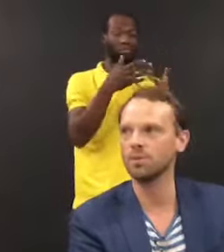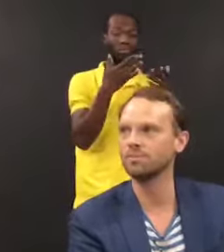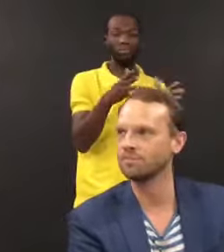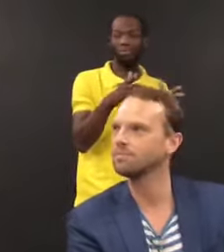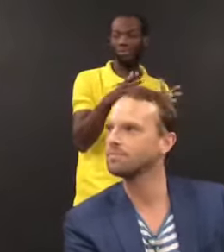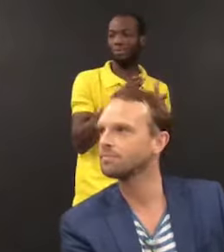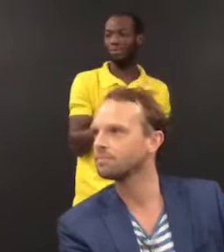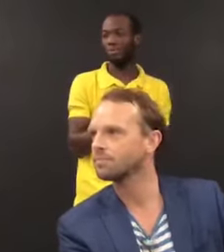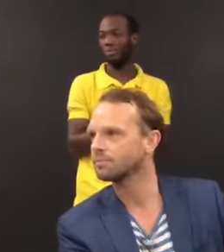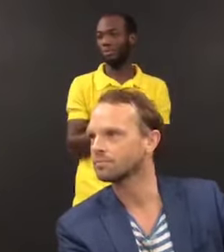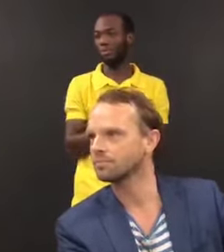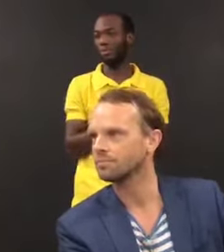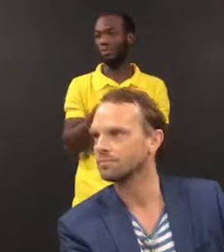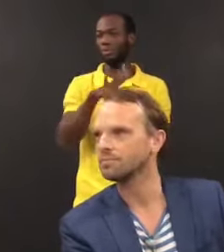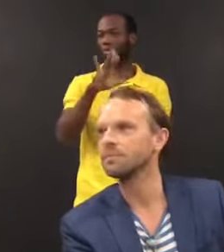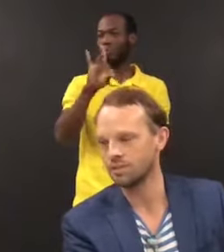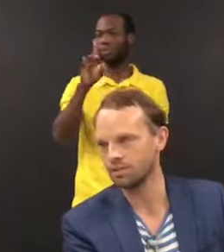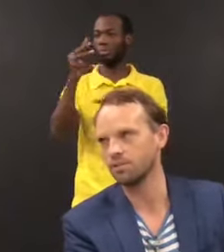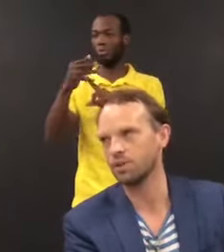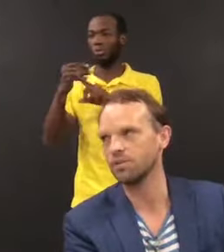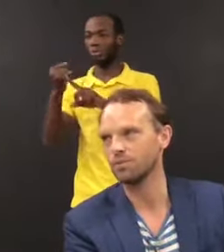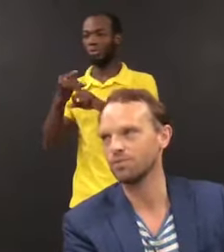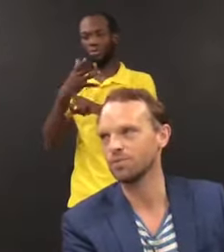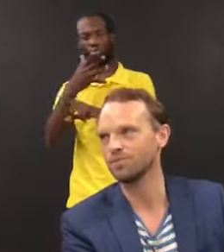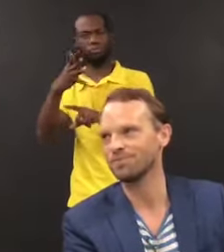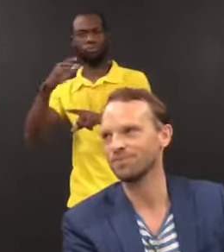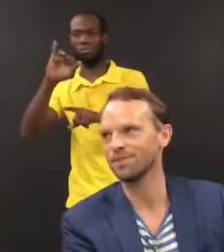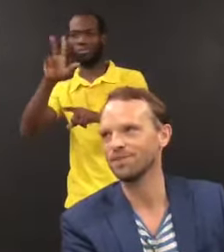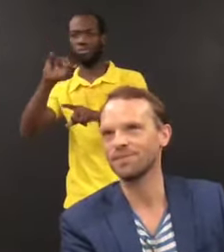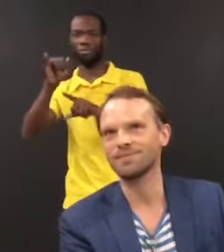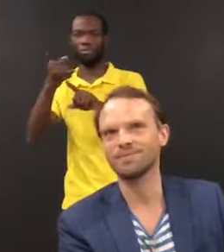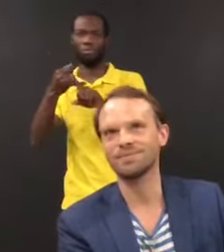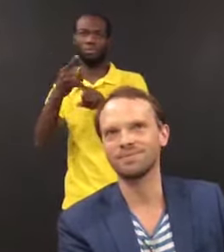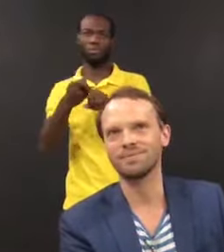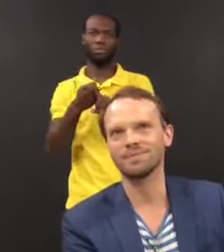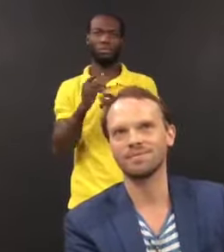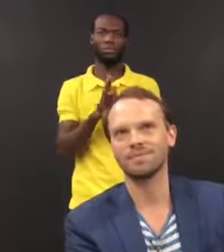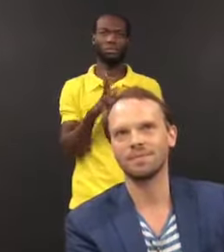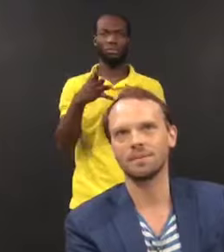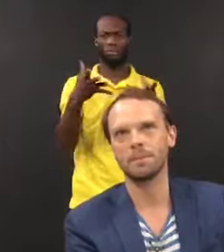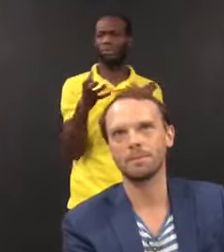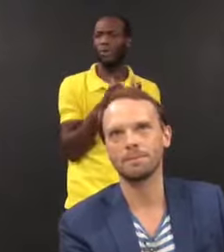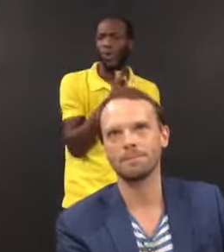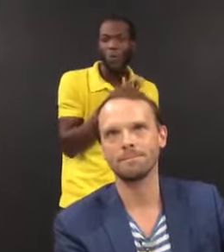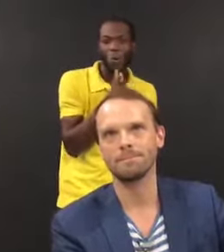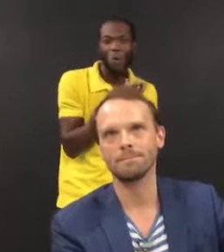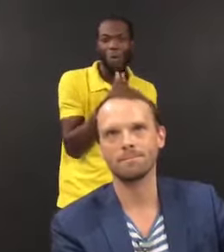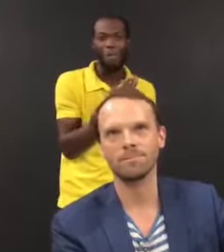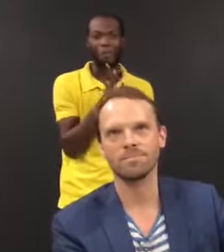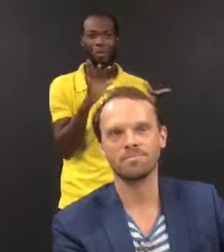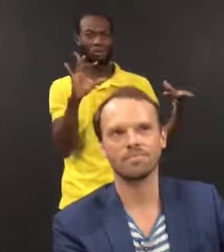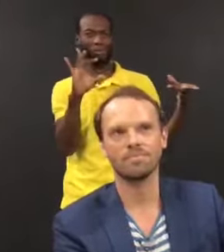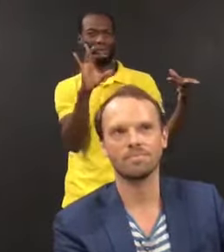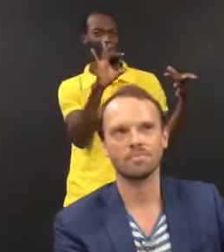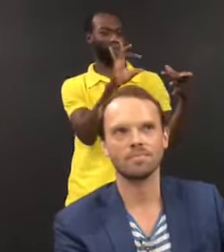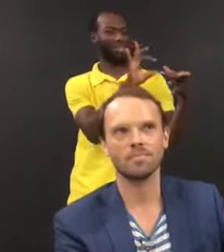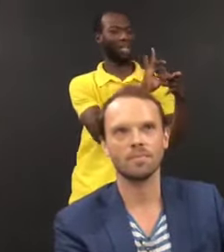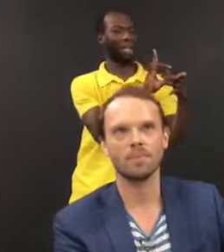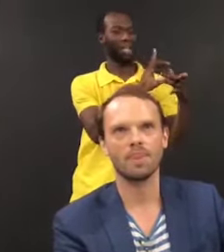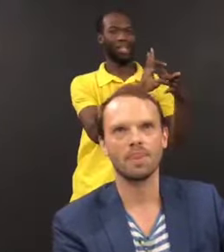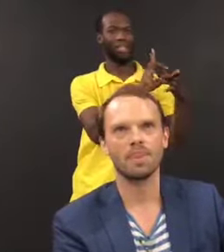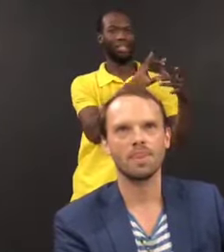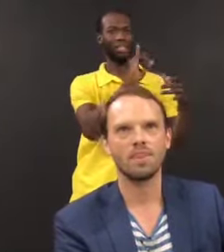le directeur du centre de cours de l'Institut français d'Haïti, Michael Pavi, a présenté ce partenariat comme une contribution dans la lutte contre